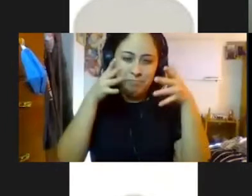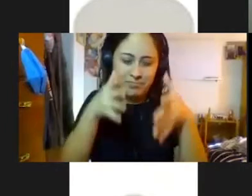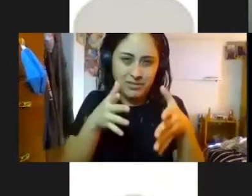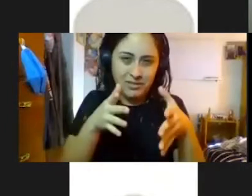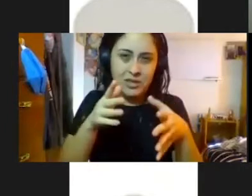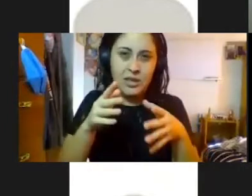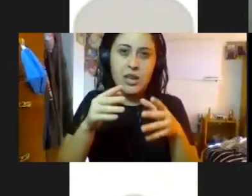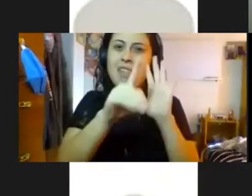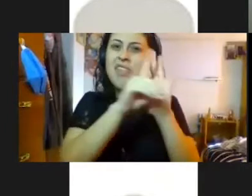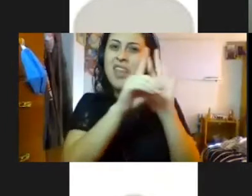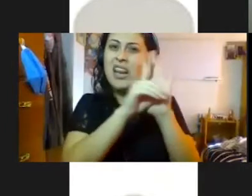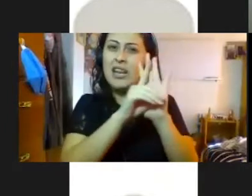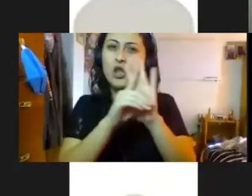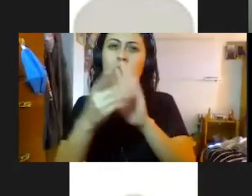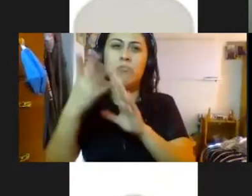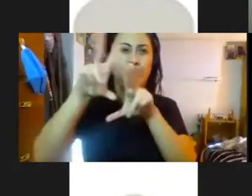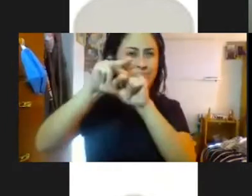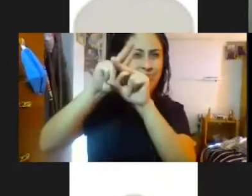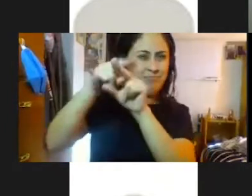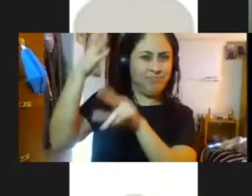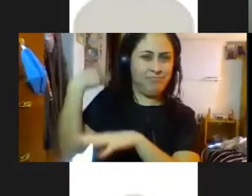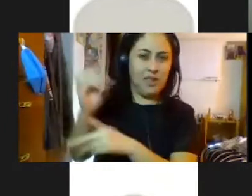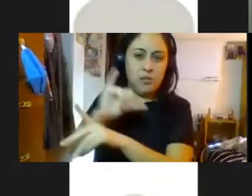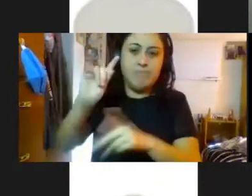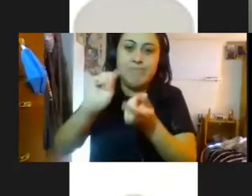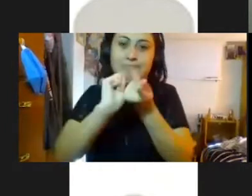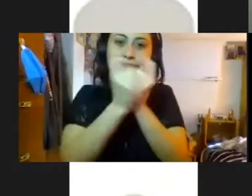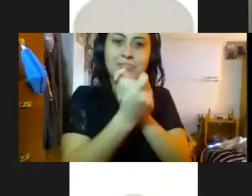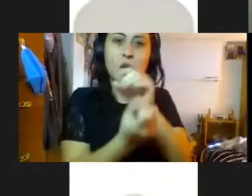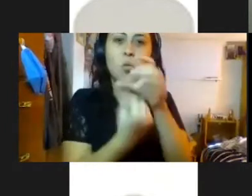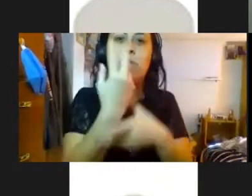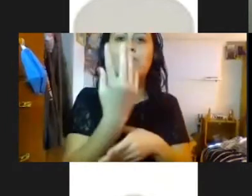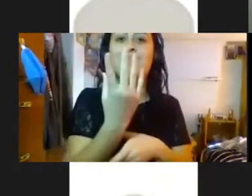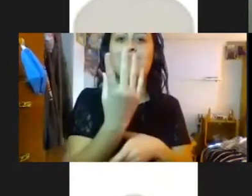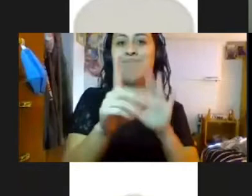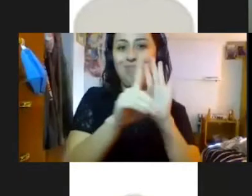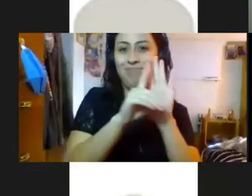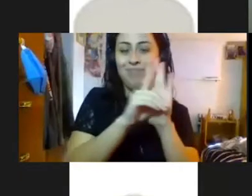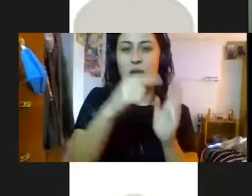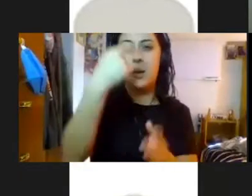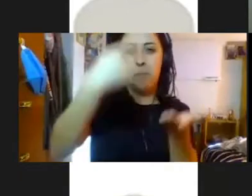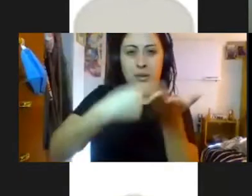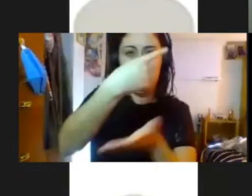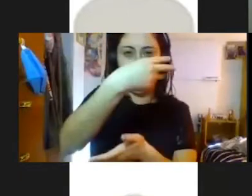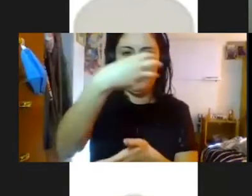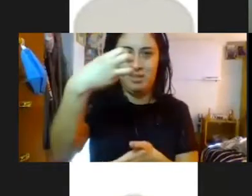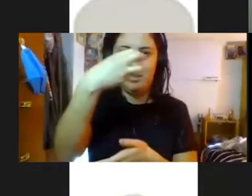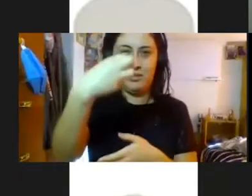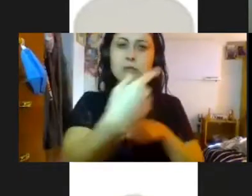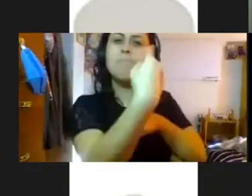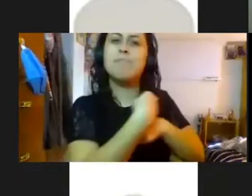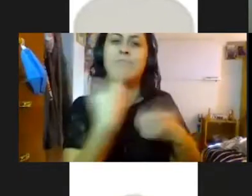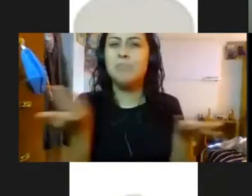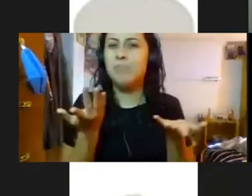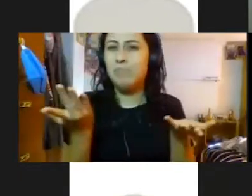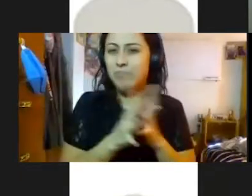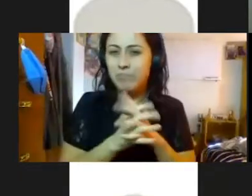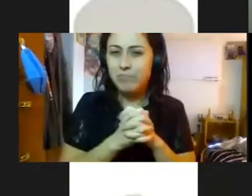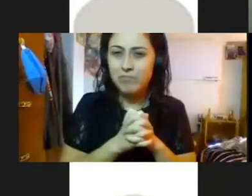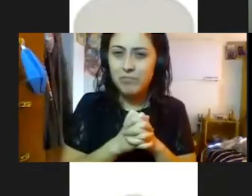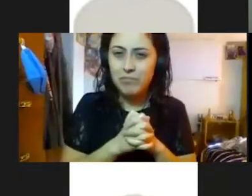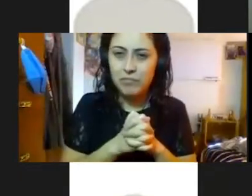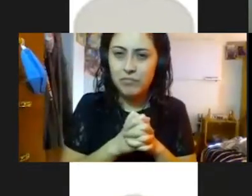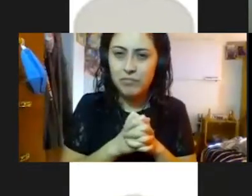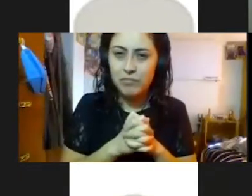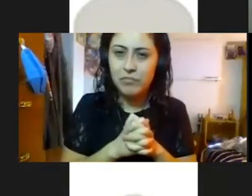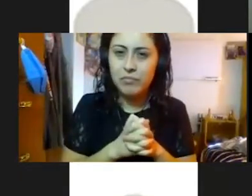decreto. Antes de que estuviese el decreto 1300 que da estas indicaciones, perdón, que da